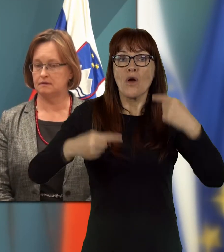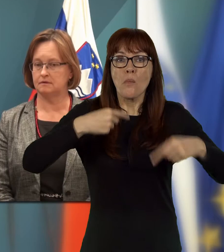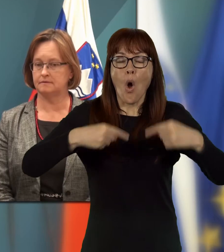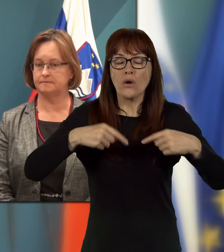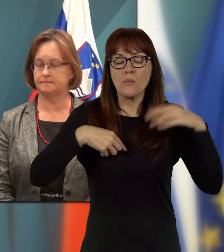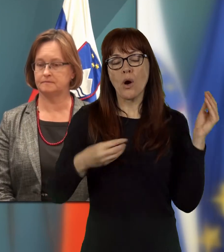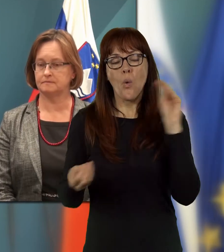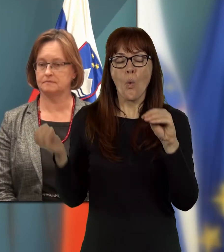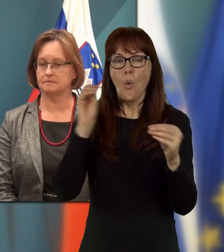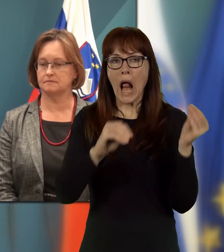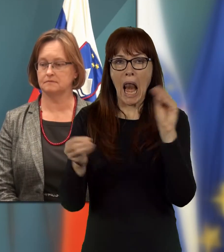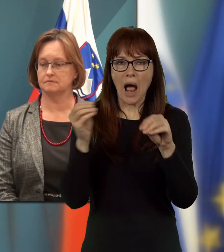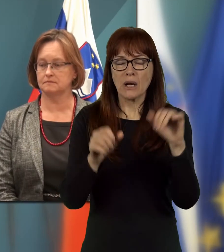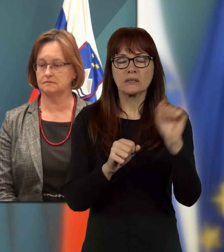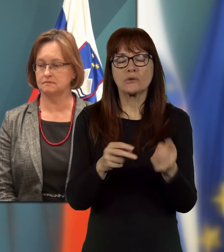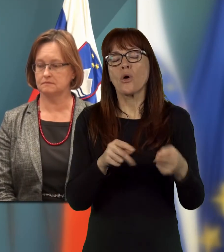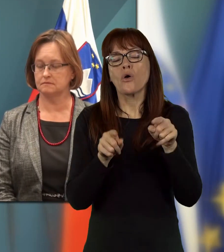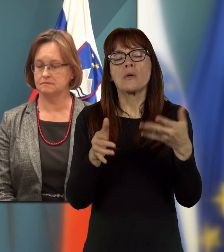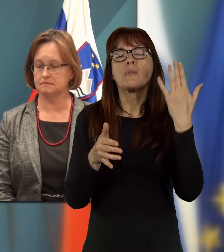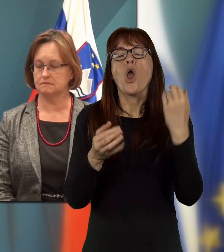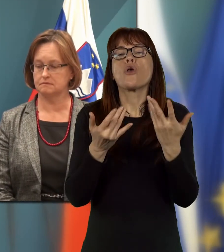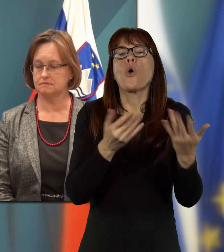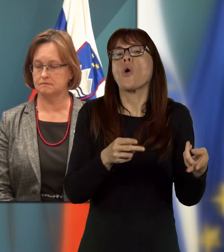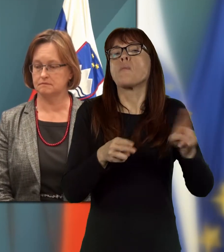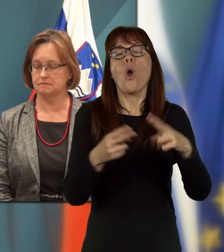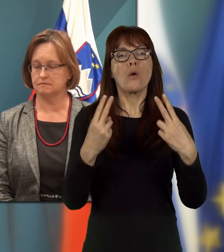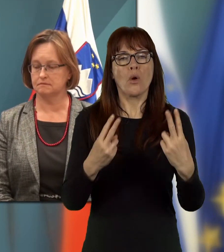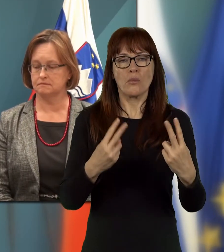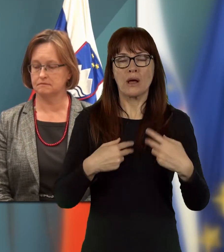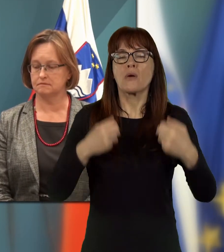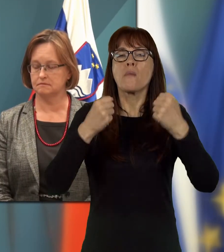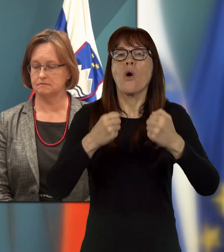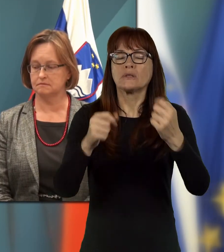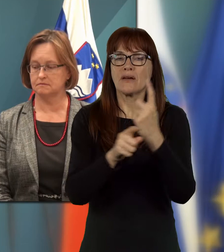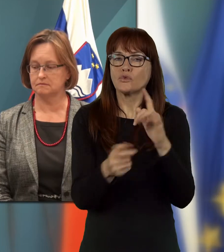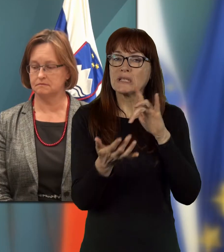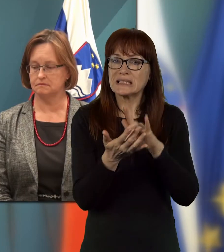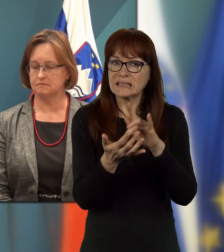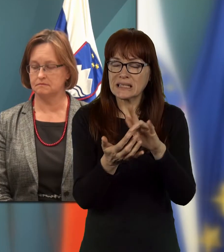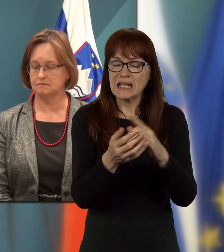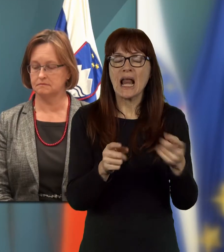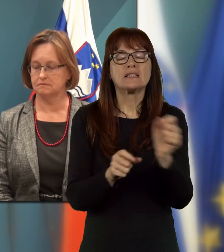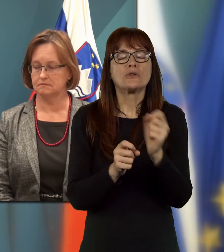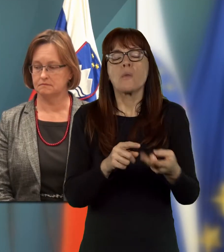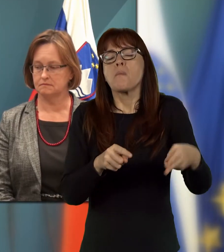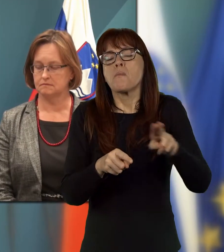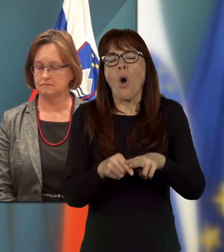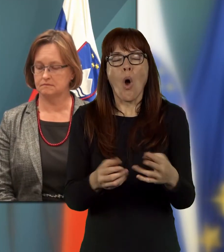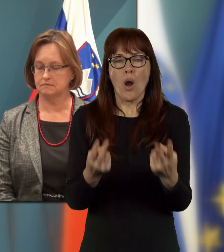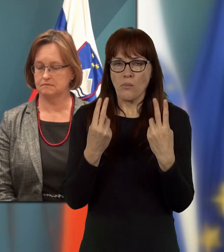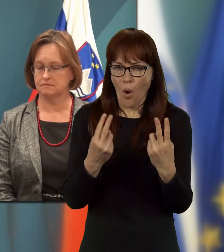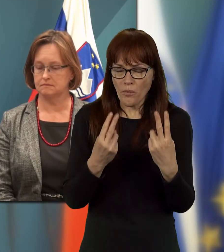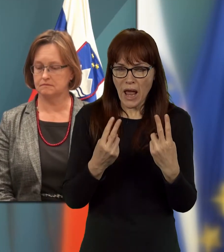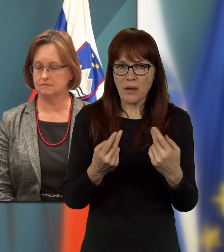oblikovalci politik morali vklapljati. In zato je bilo toliko bolj pomembno, da smo si postavili tudi cilje in zato je bilo tudi toliko bolj